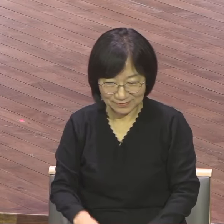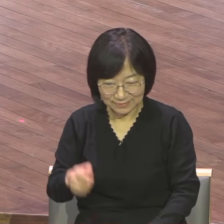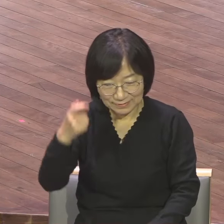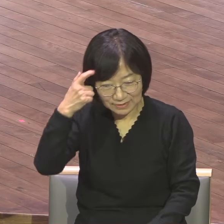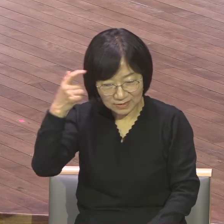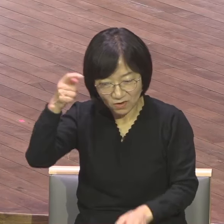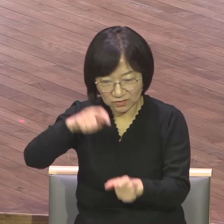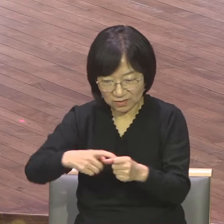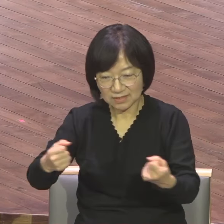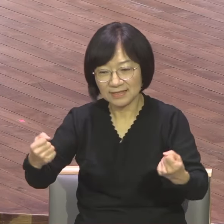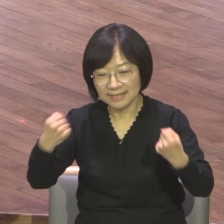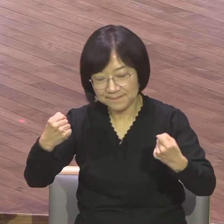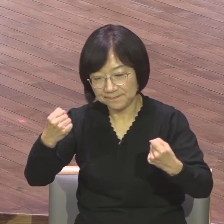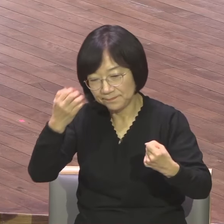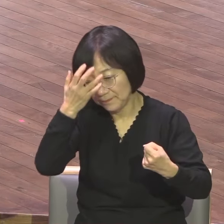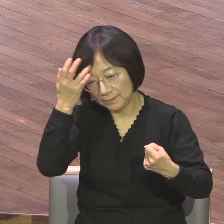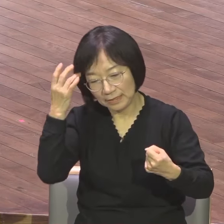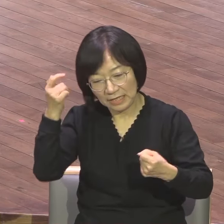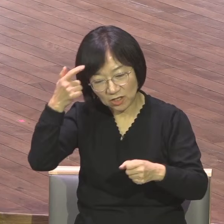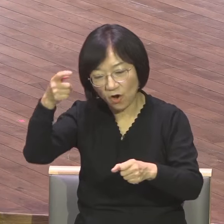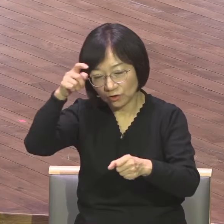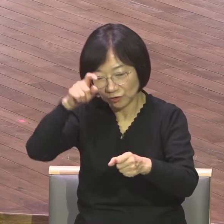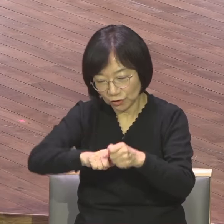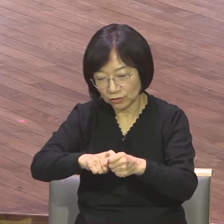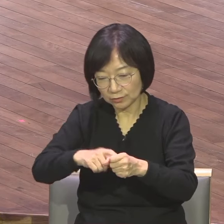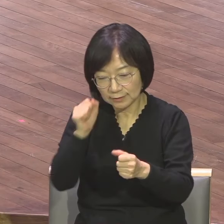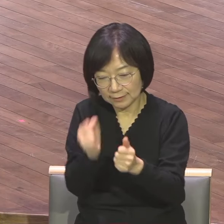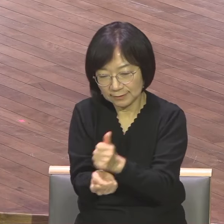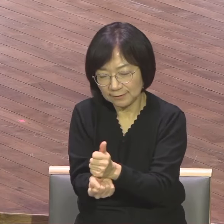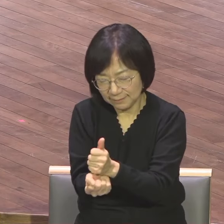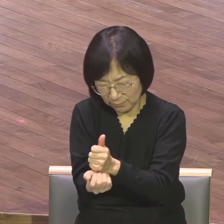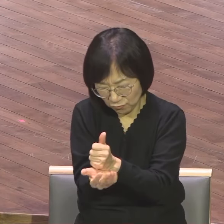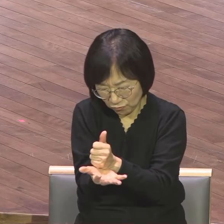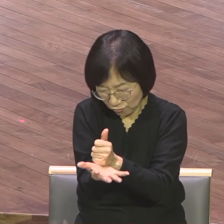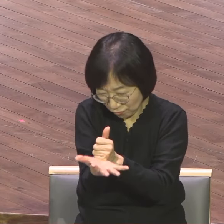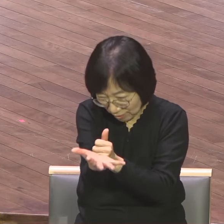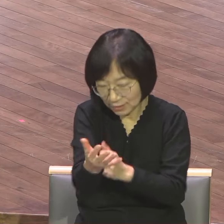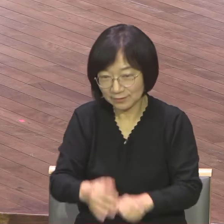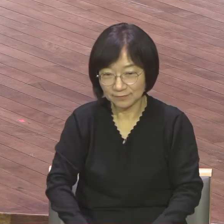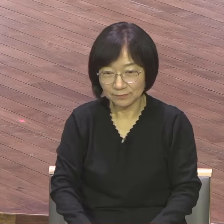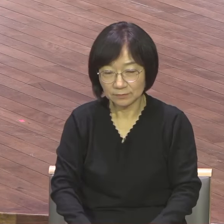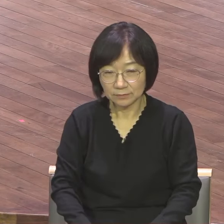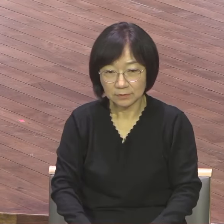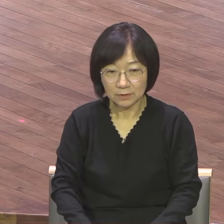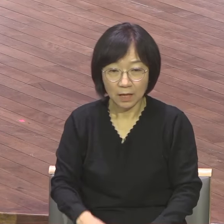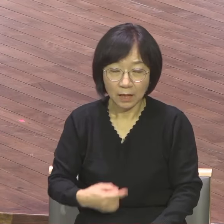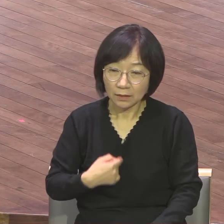수 있는 현장 가서 영향 입히려고 그러면 도파민 돌아야지. 하나님의 힘을 주셔야지.